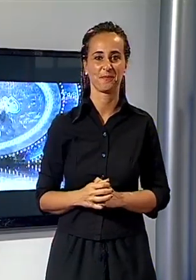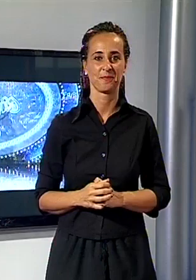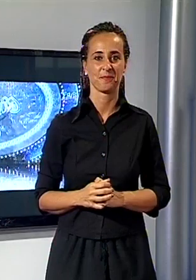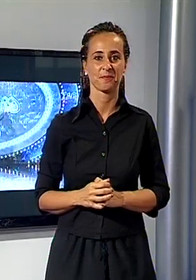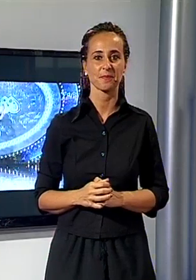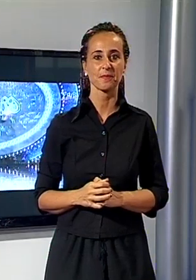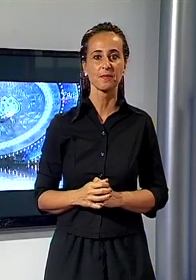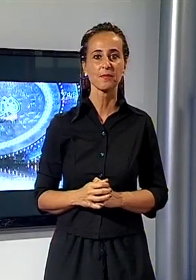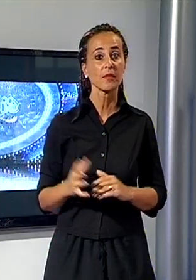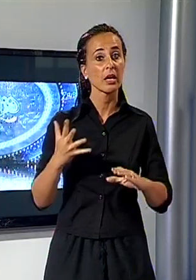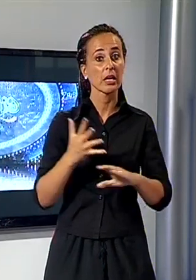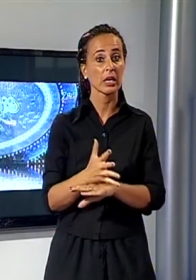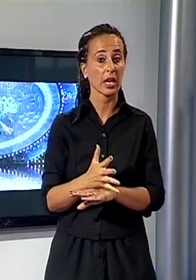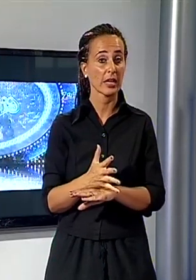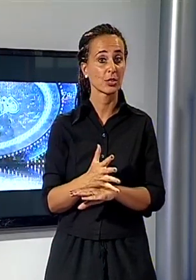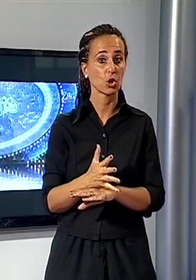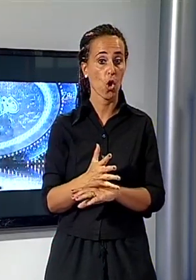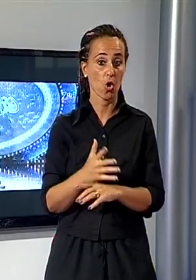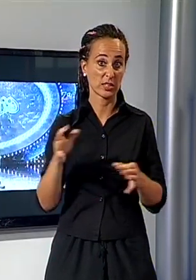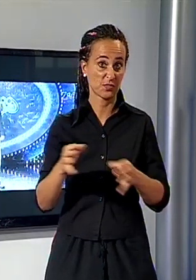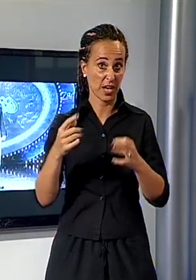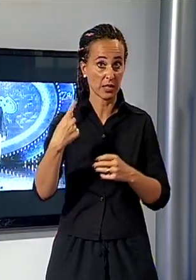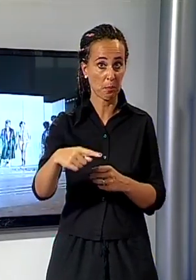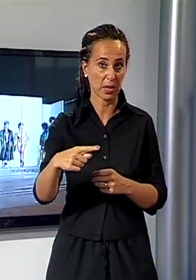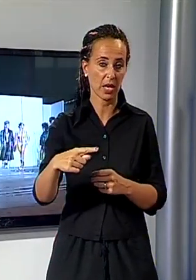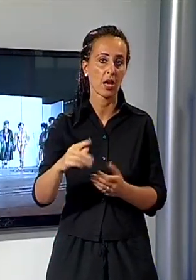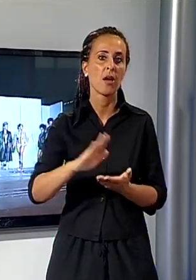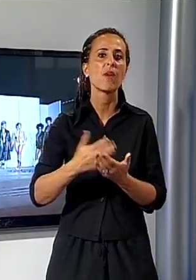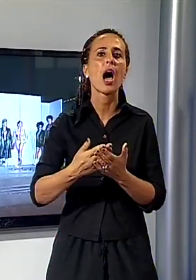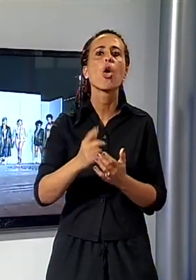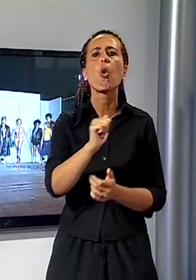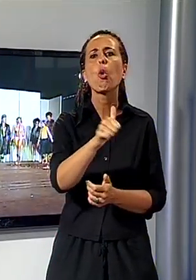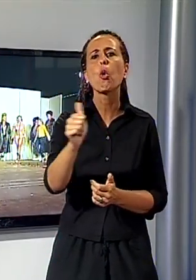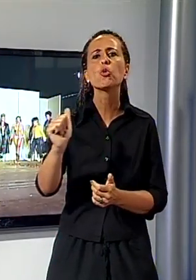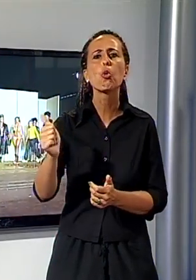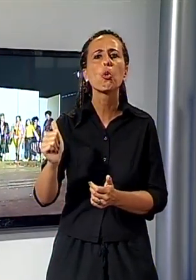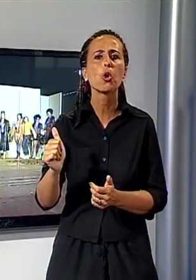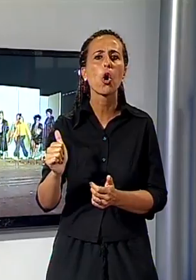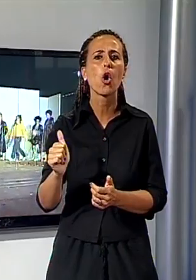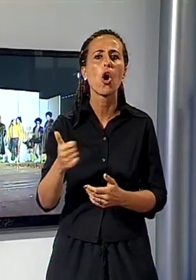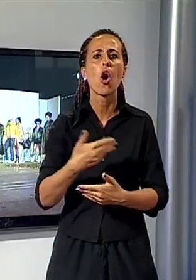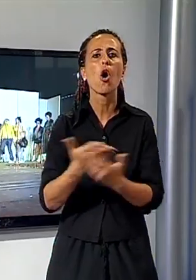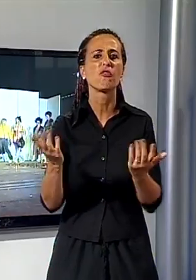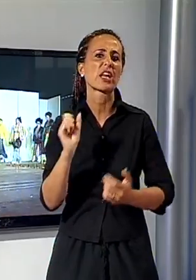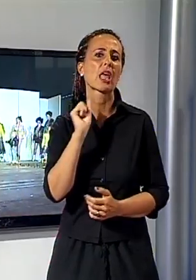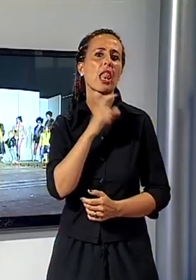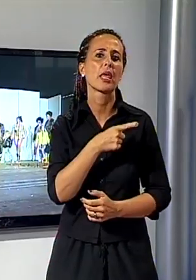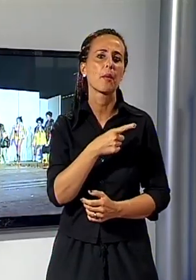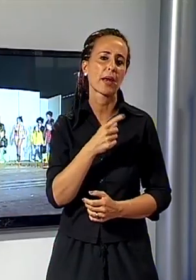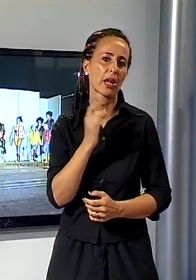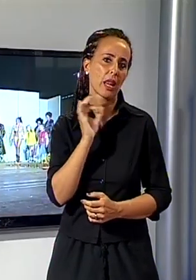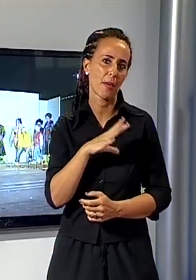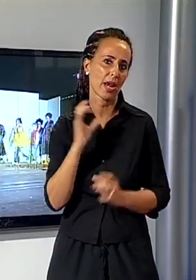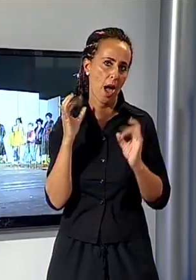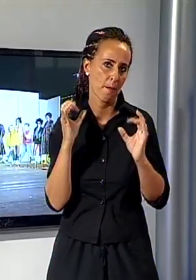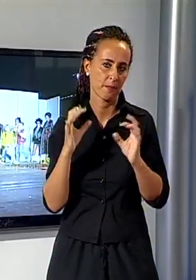serata e si invita tutte le persone che vengono a vedere questo spettacolo che